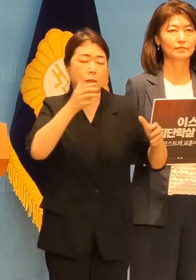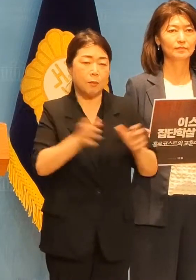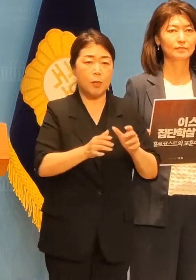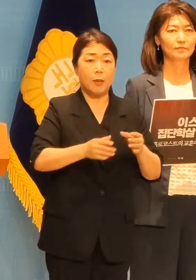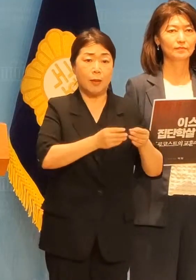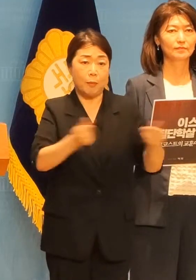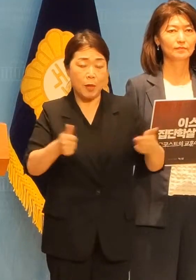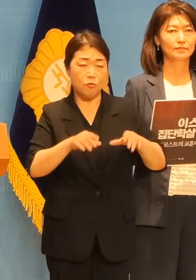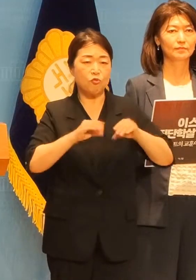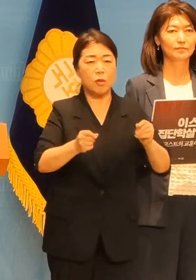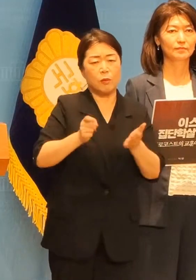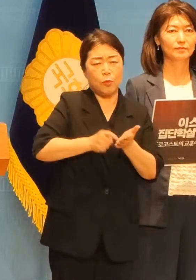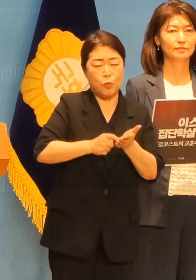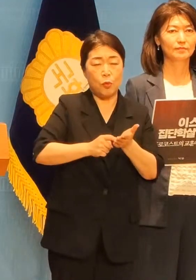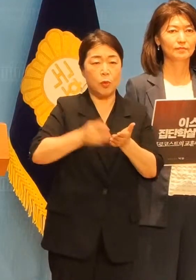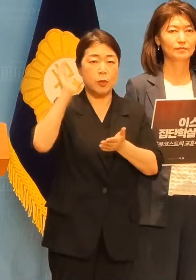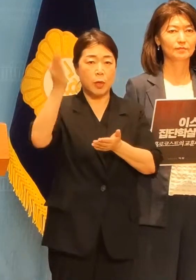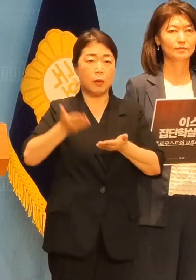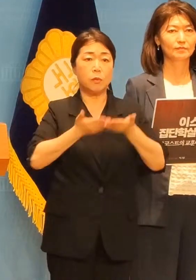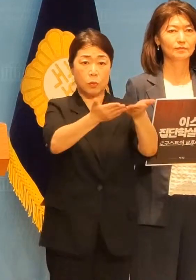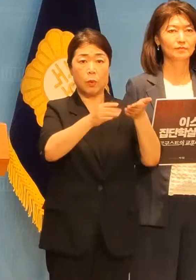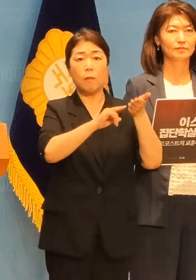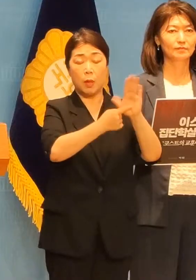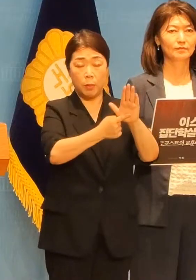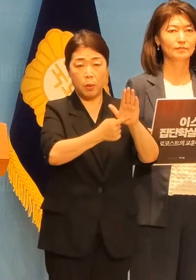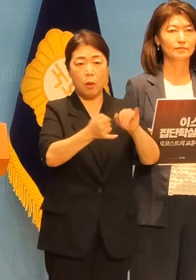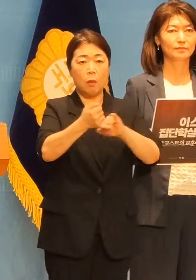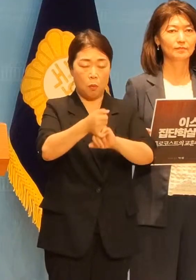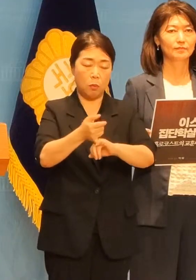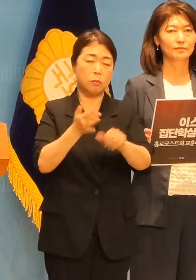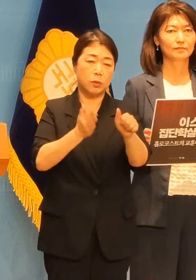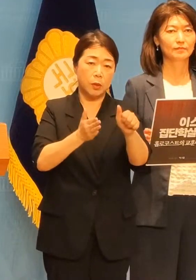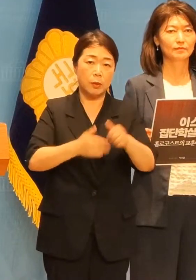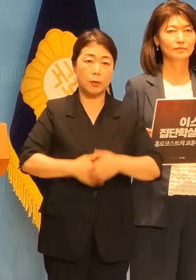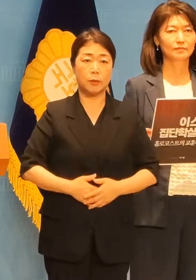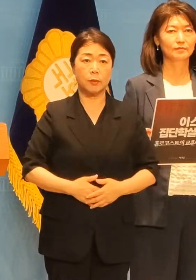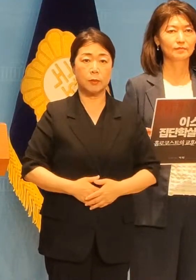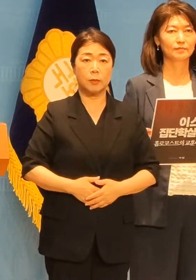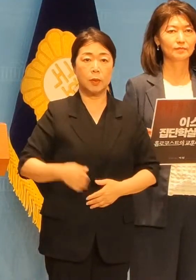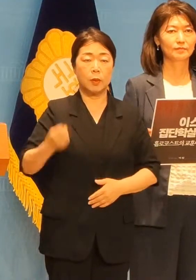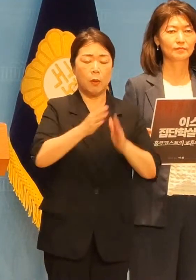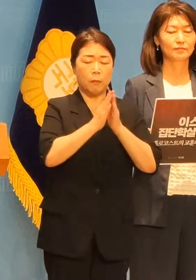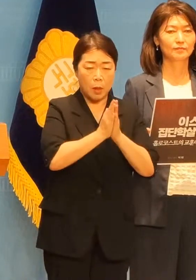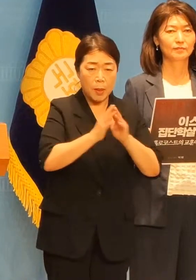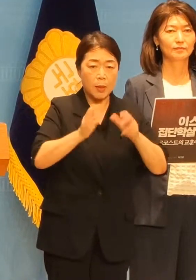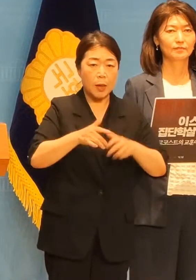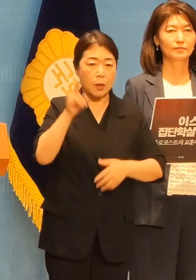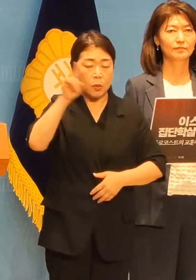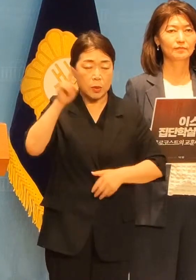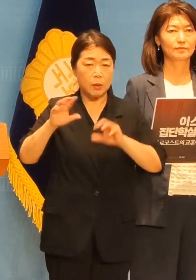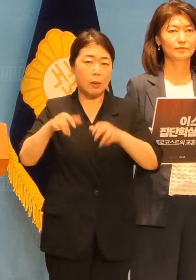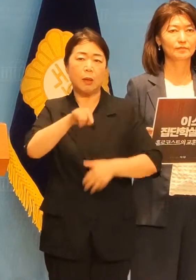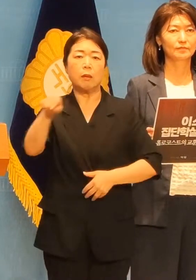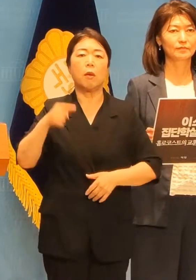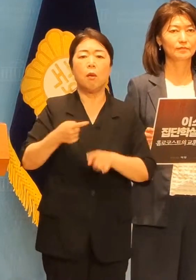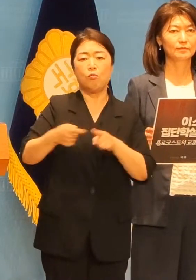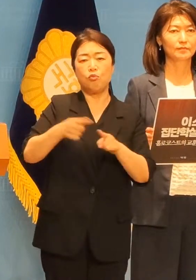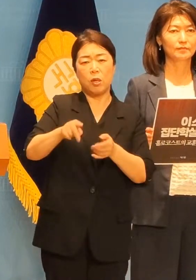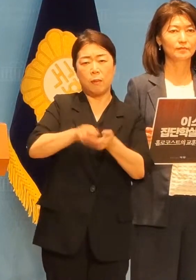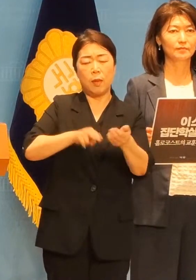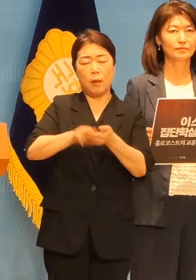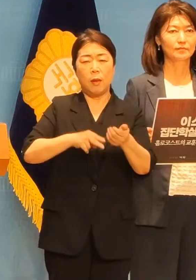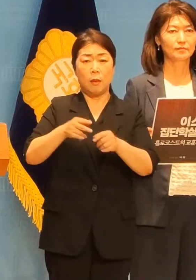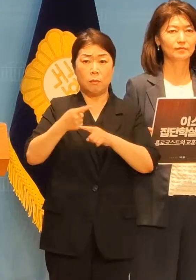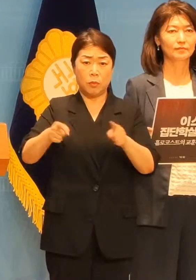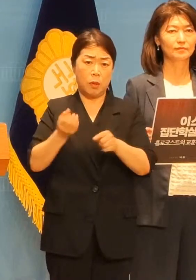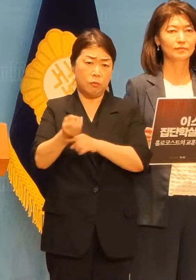학살 중단을 촉구하는 메시지를 발표해야 합니다. 또한 미얀마, 러시아에 취했던 무기와